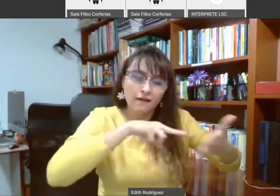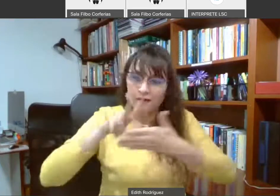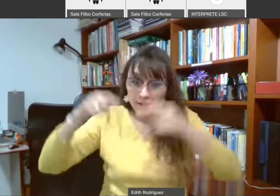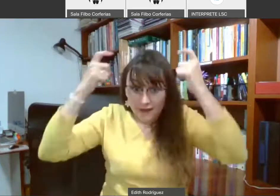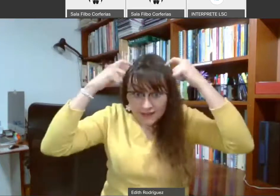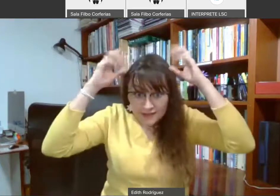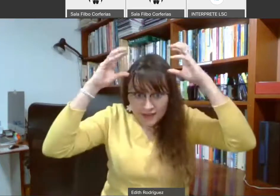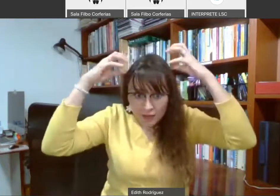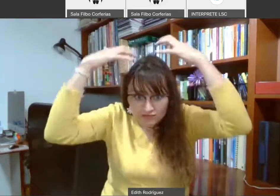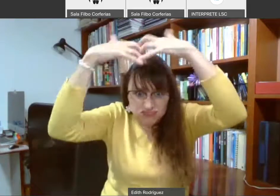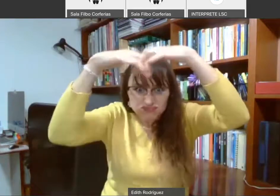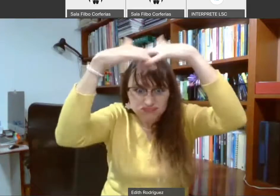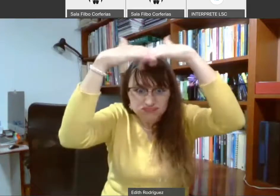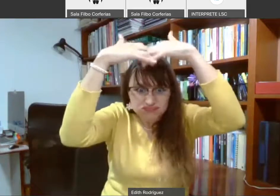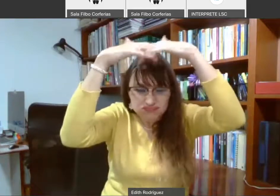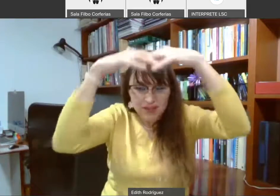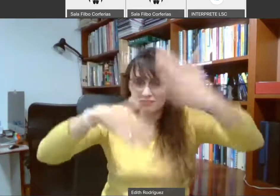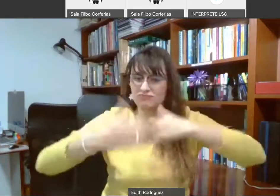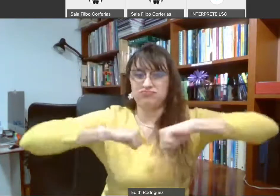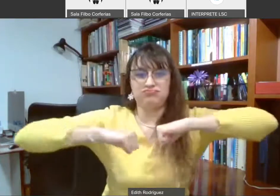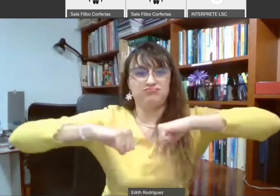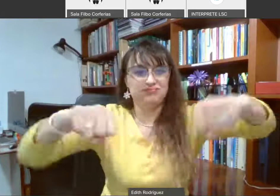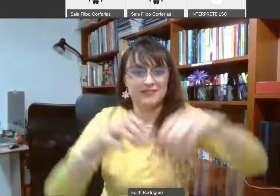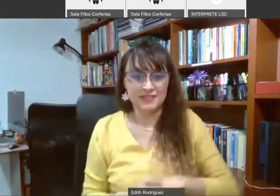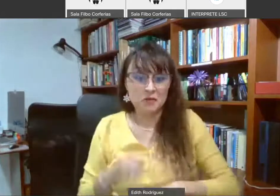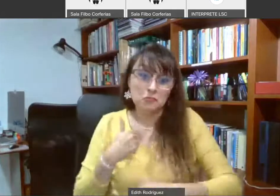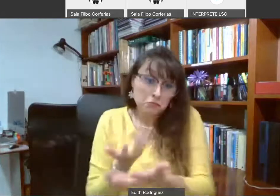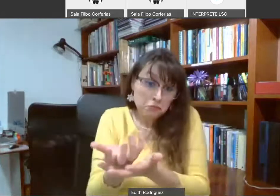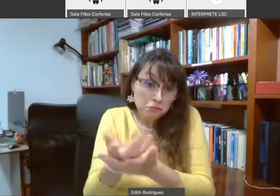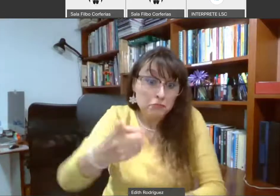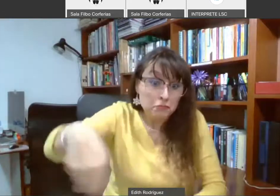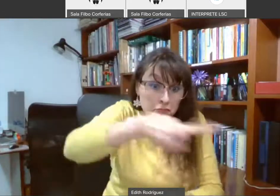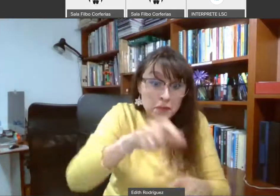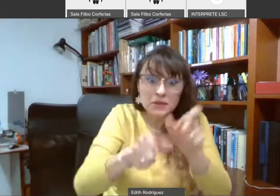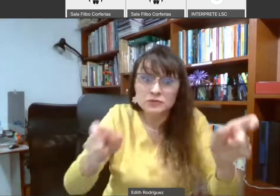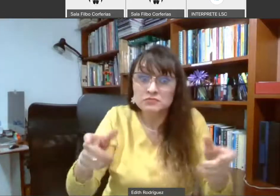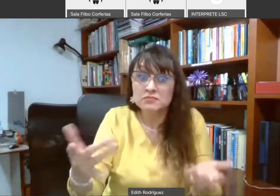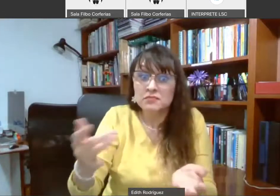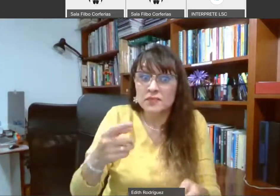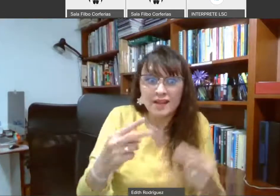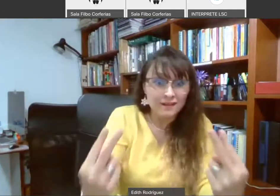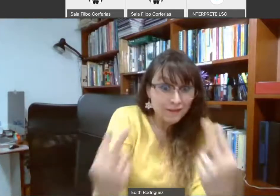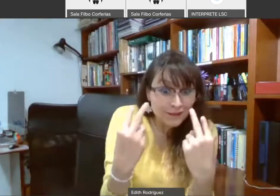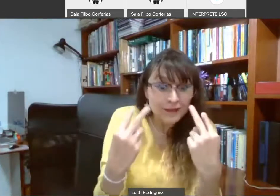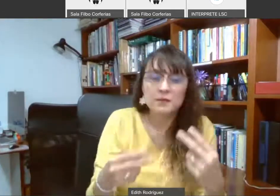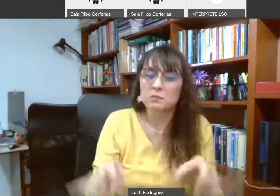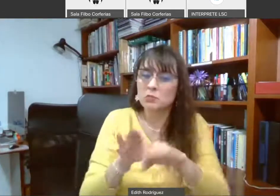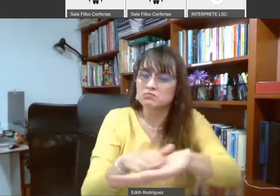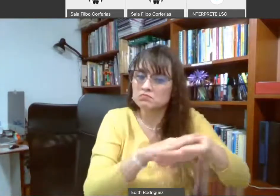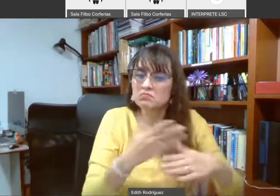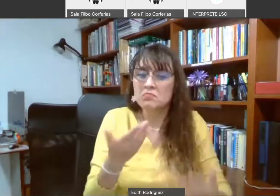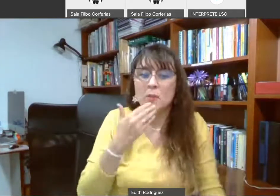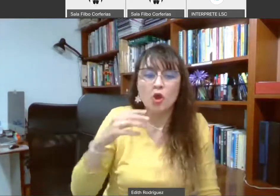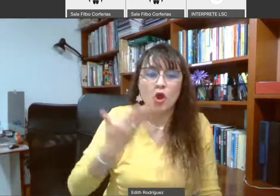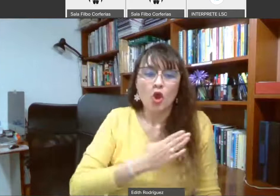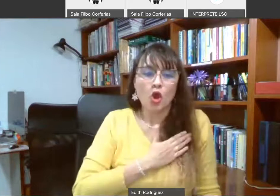texto es más complejo, pero me permite a mí poder hacer esta interconexión cerebral